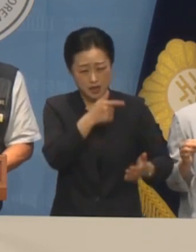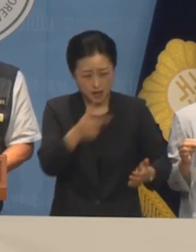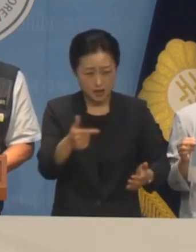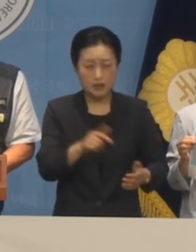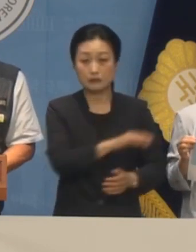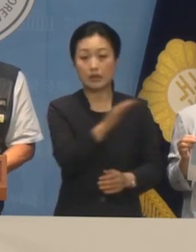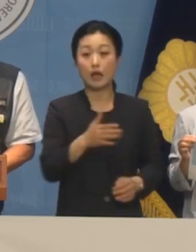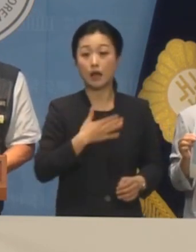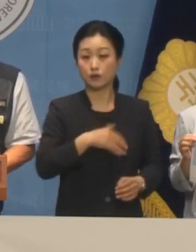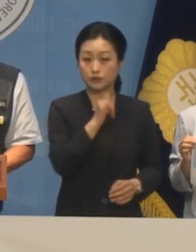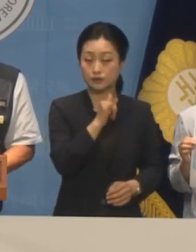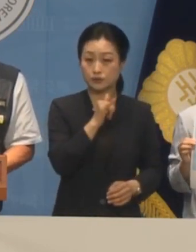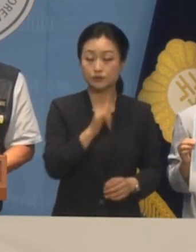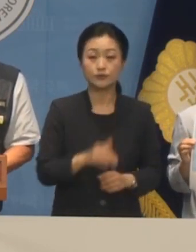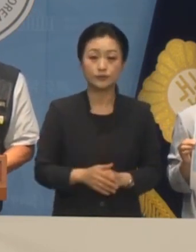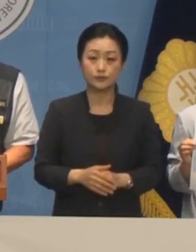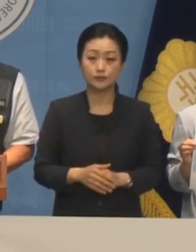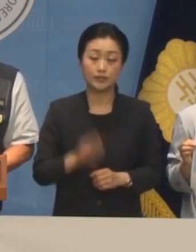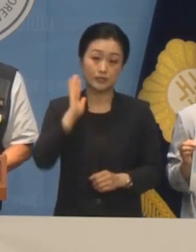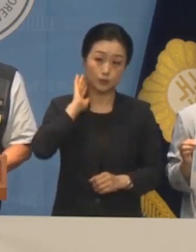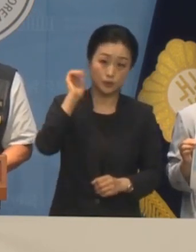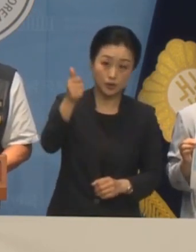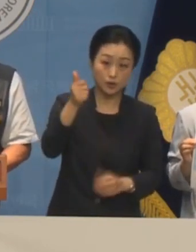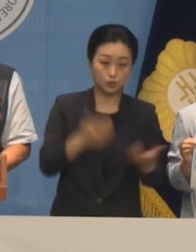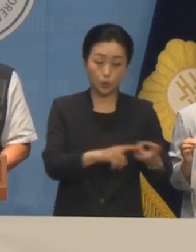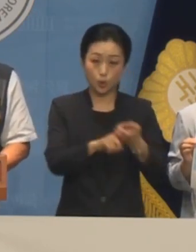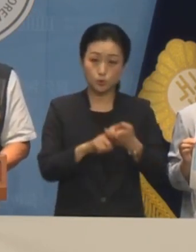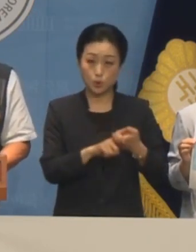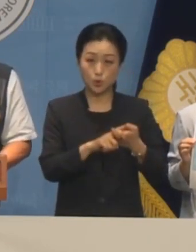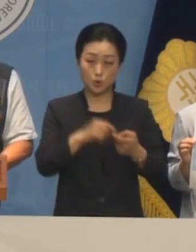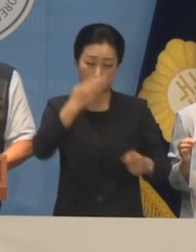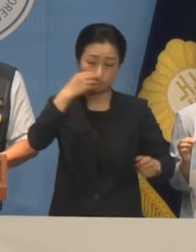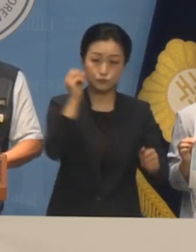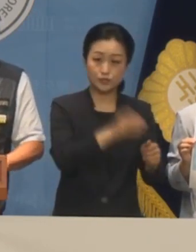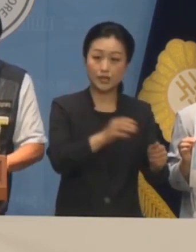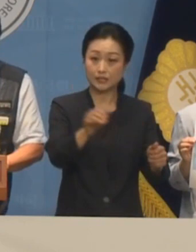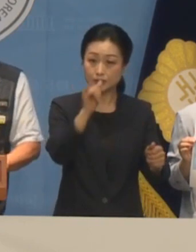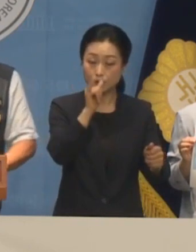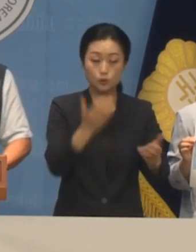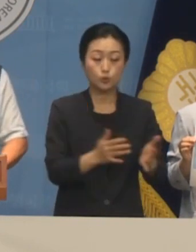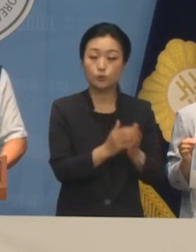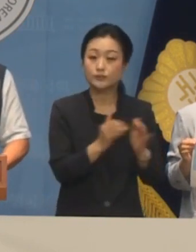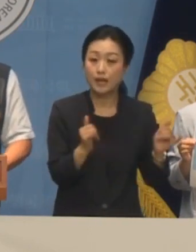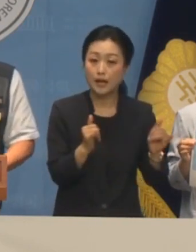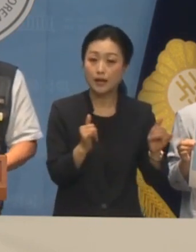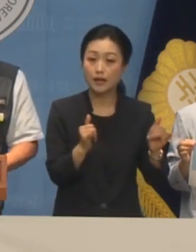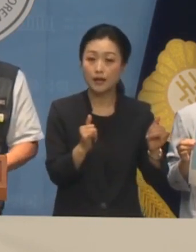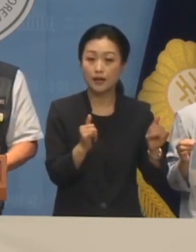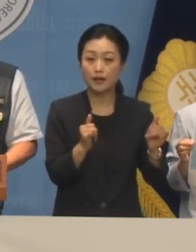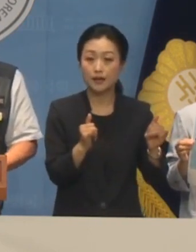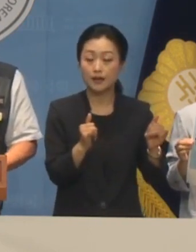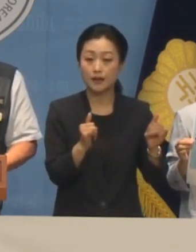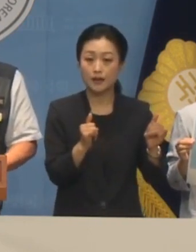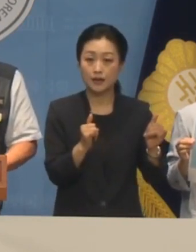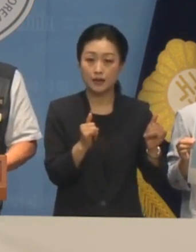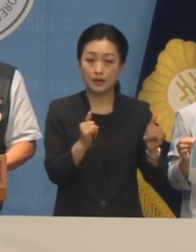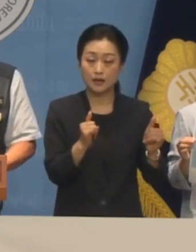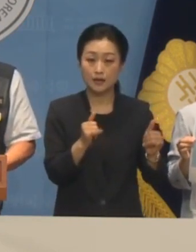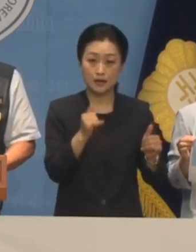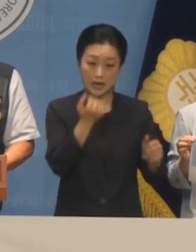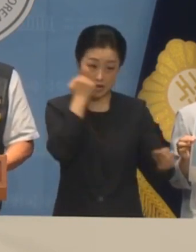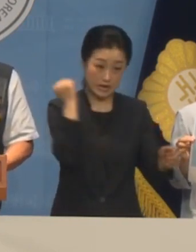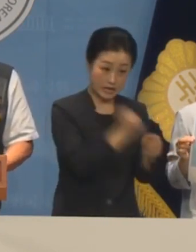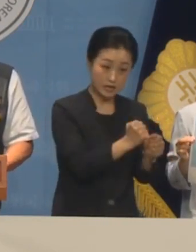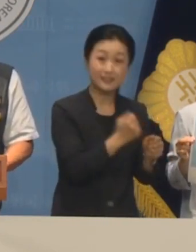자본과 정권이 지랄을 하고 대통령까지 노조 회보가 심한 대한민국에서 노동자들의 등에 칼을든 자가